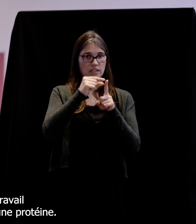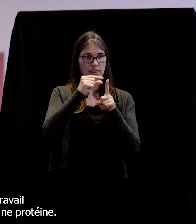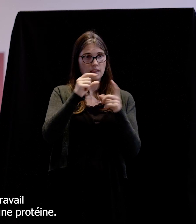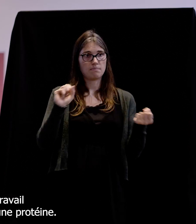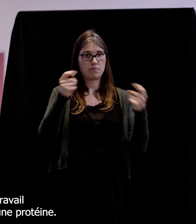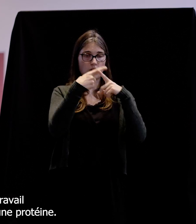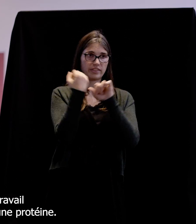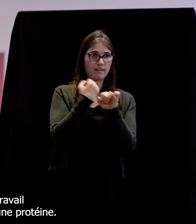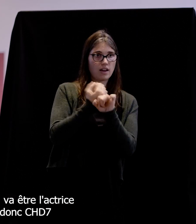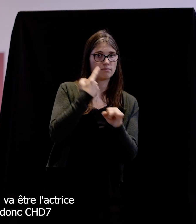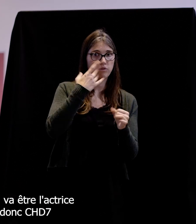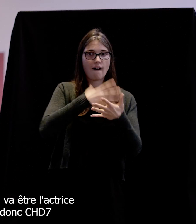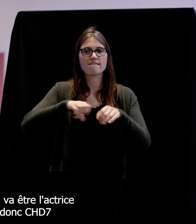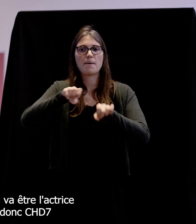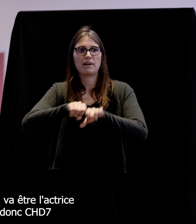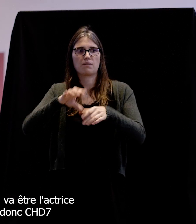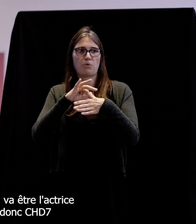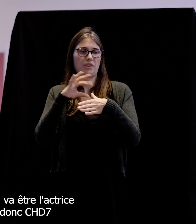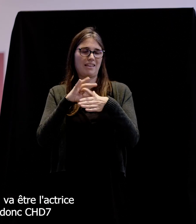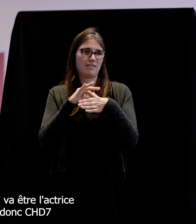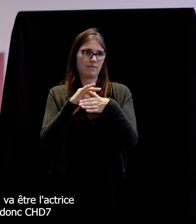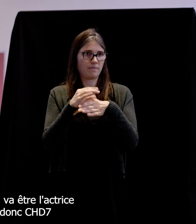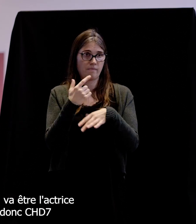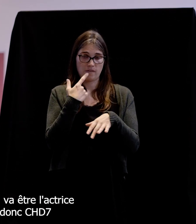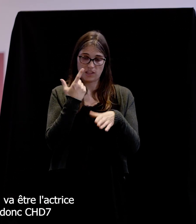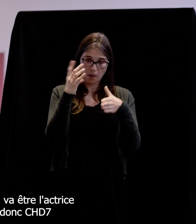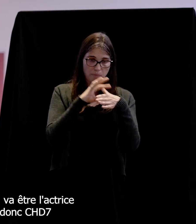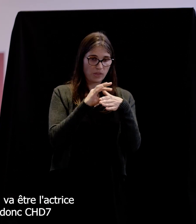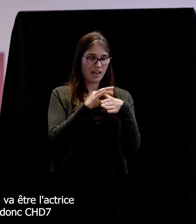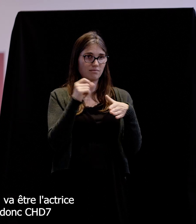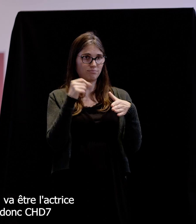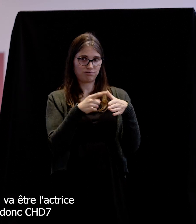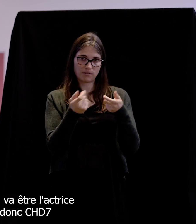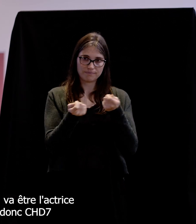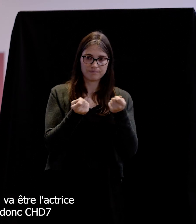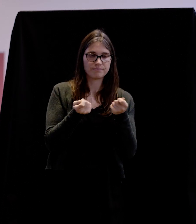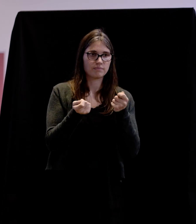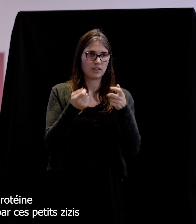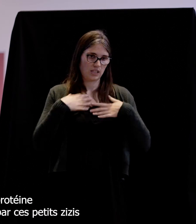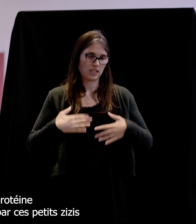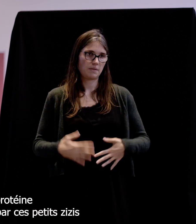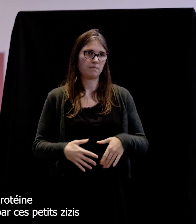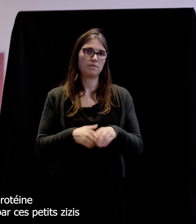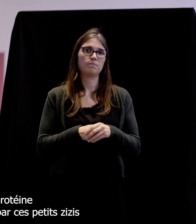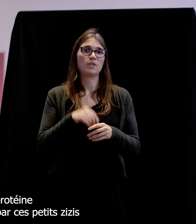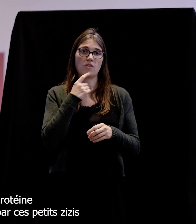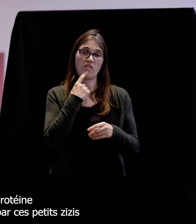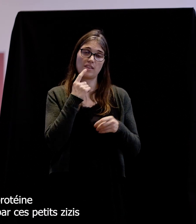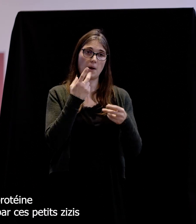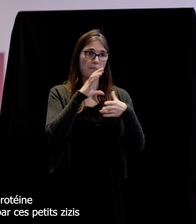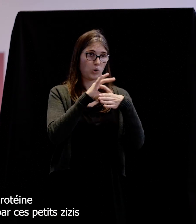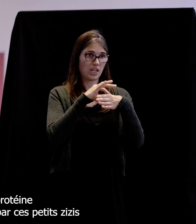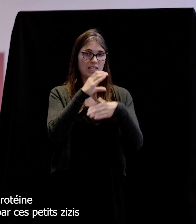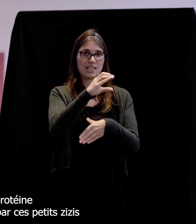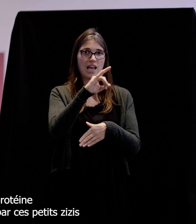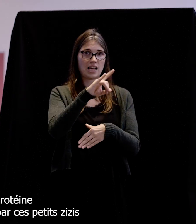travail pour fabriquer une protéine. Et c'est la protéine qui va être l'actrice du système. Et donc CHD7, c'est une protéine qui